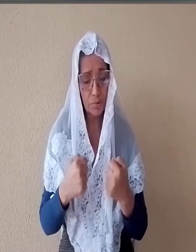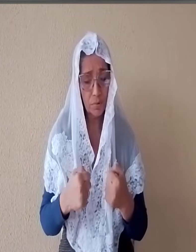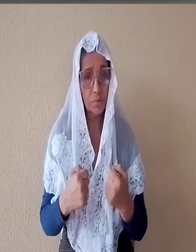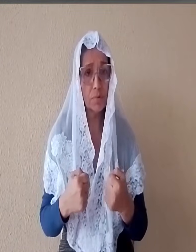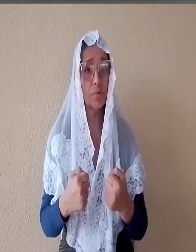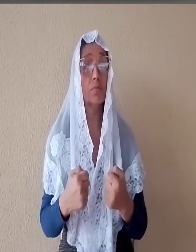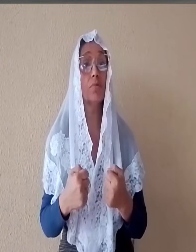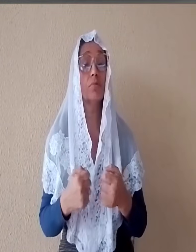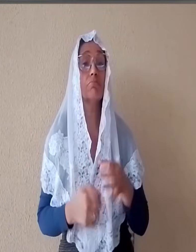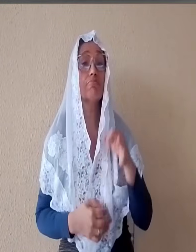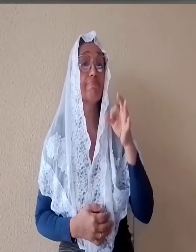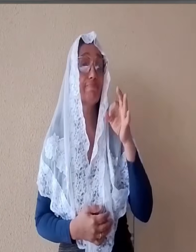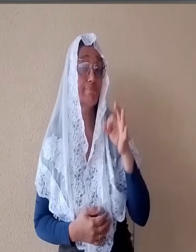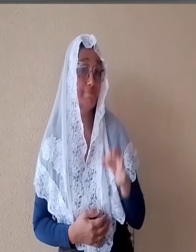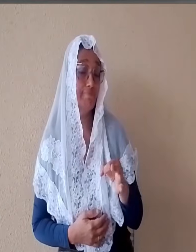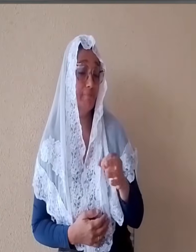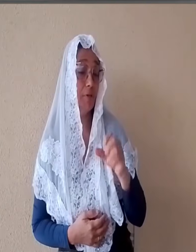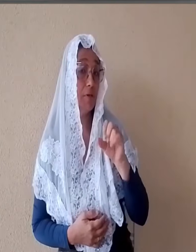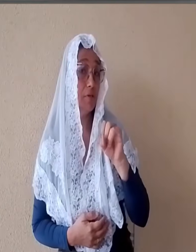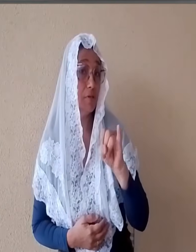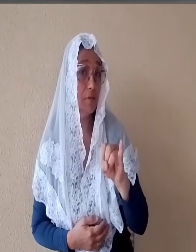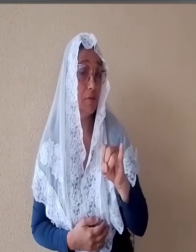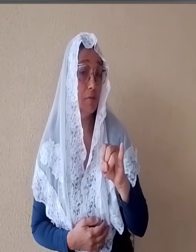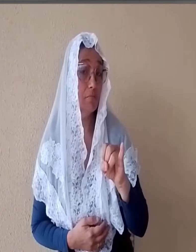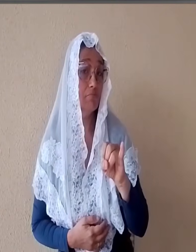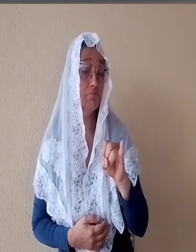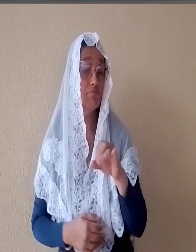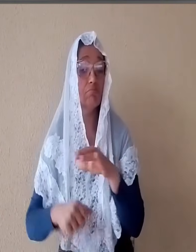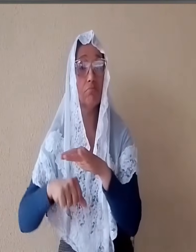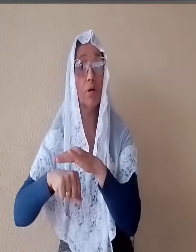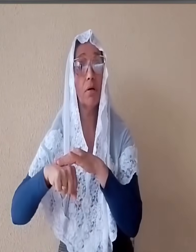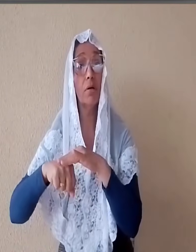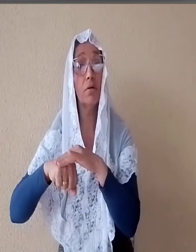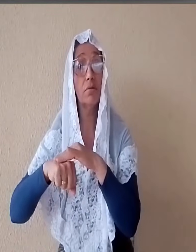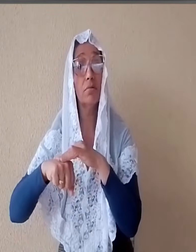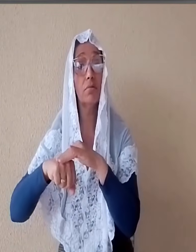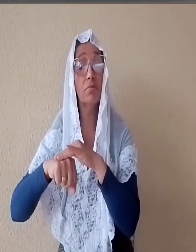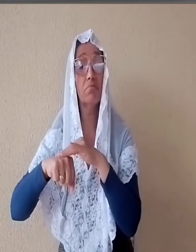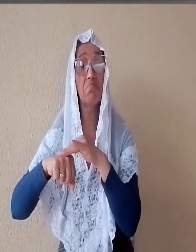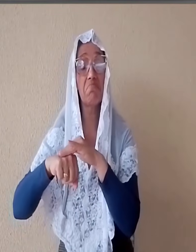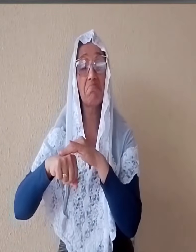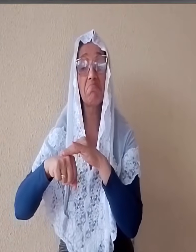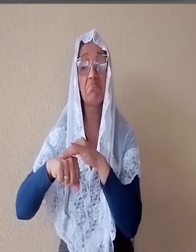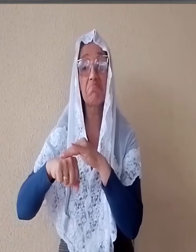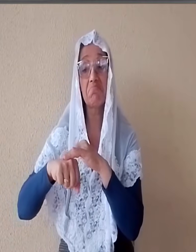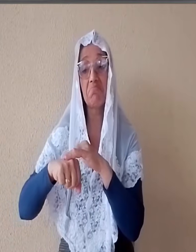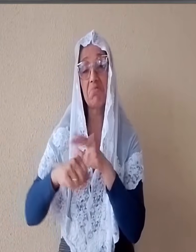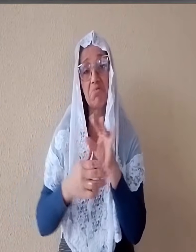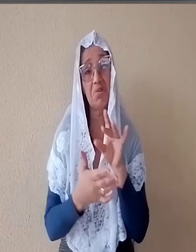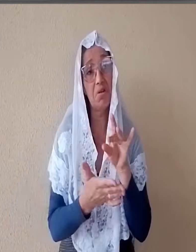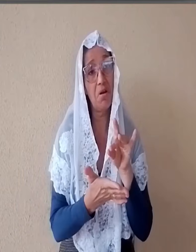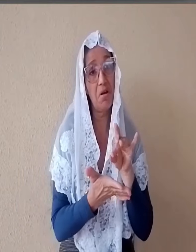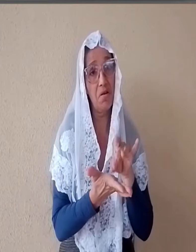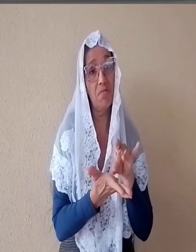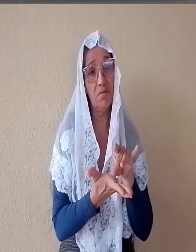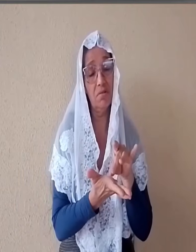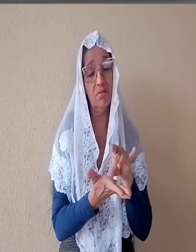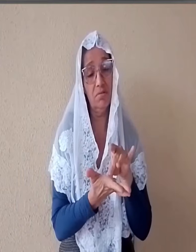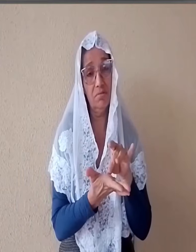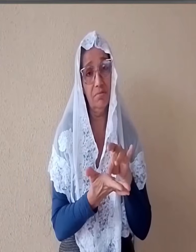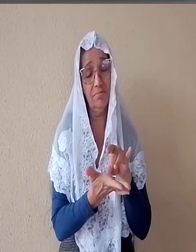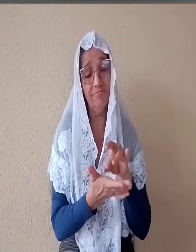E Deus, ele é tão perfeito, irmão, que ele quer a obra dele original, como veio